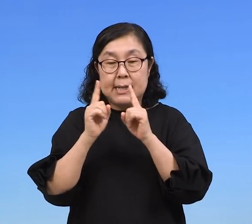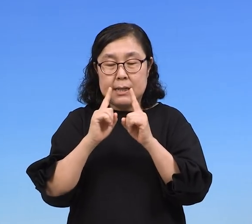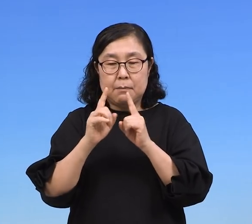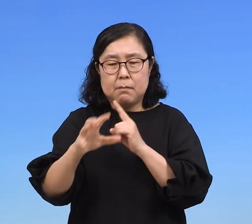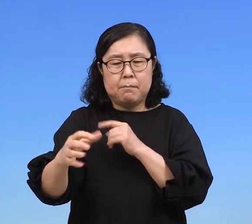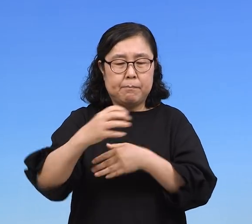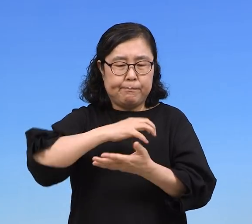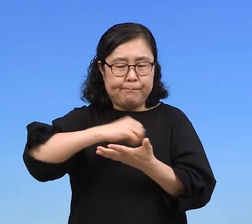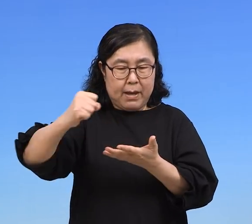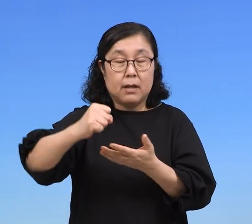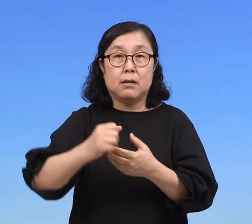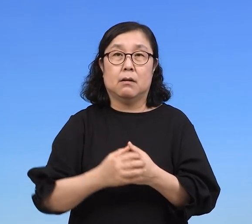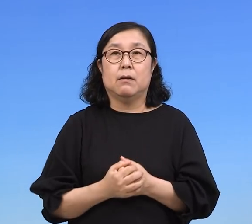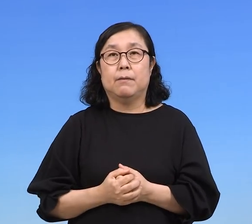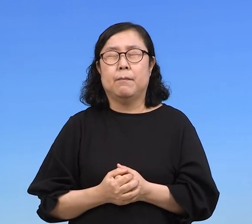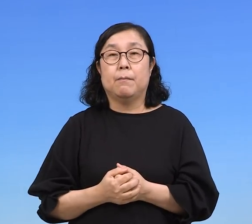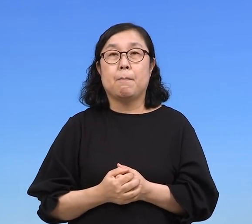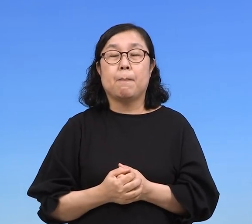말씀을 빼앗는 것이요.